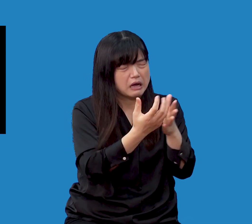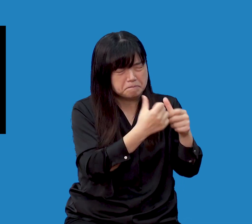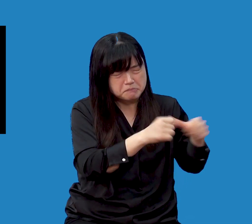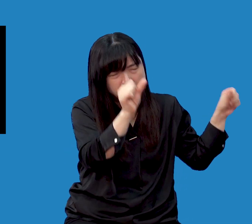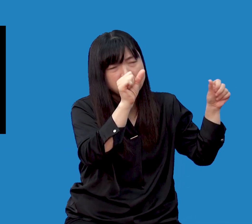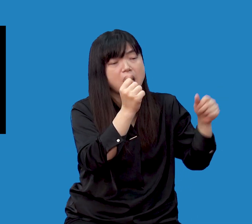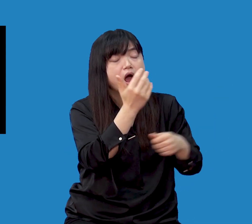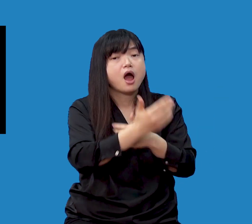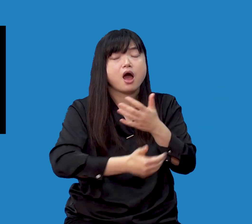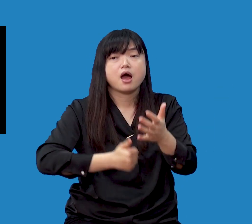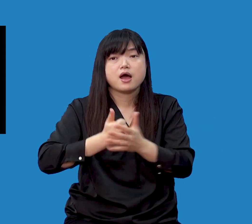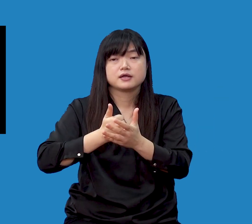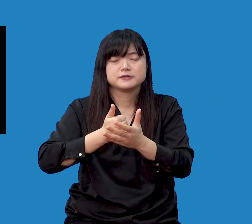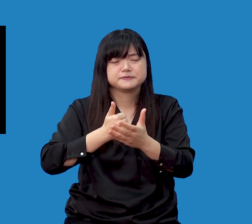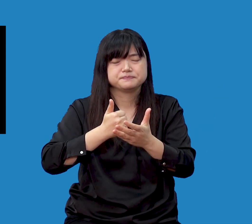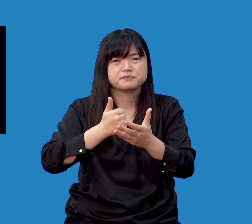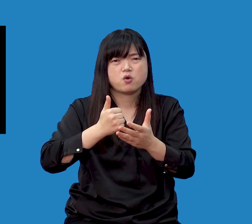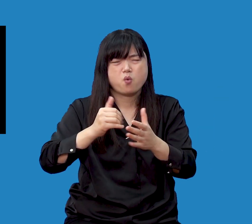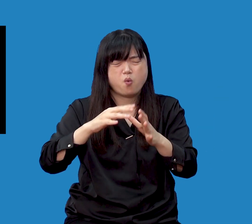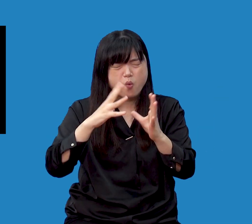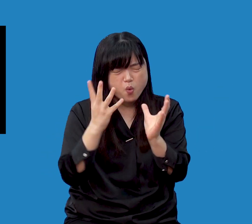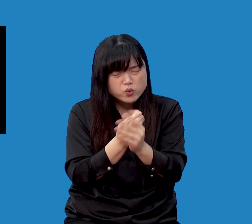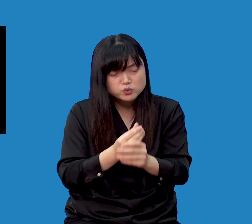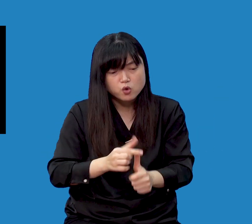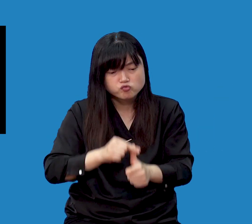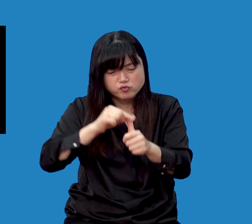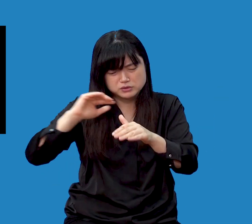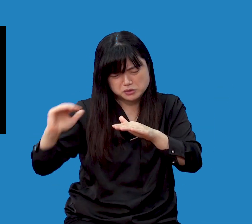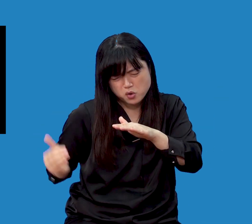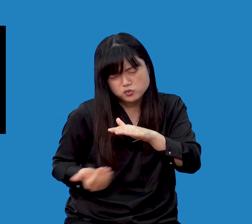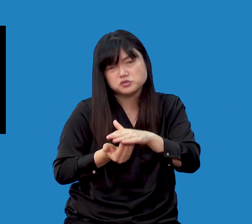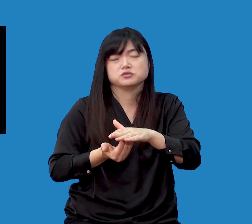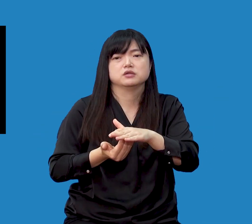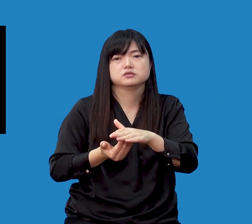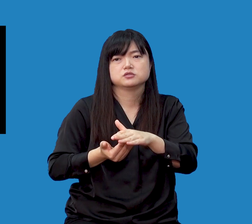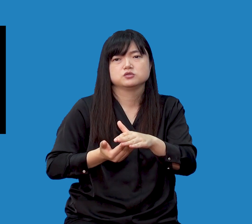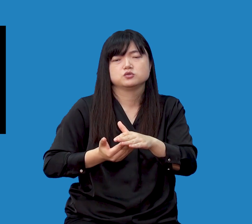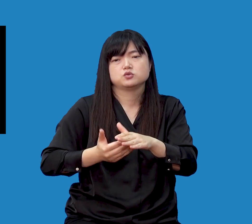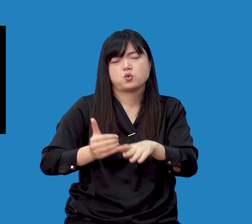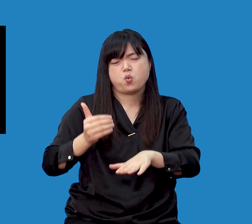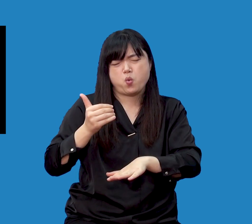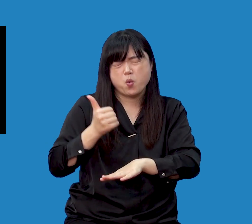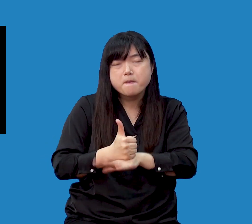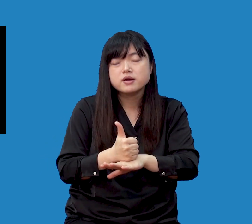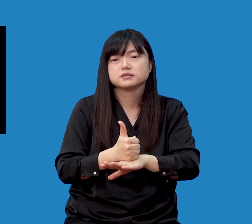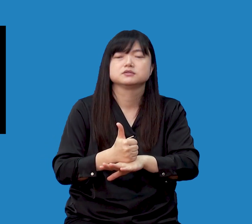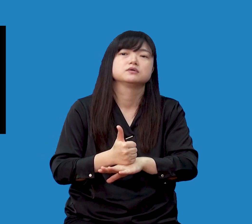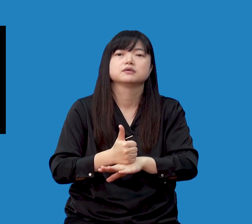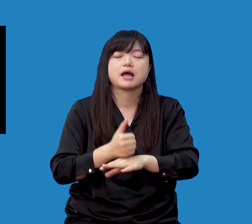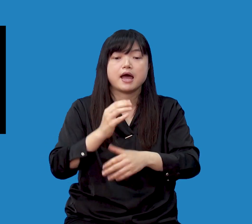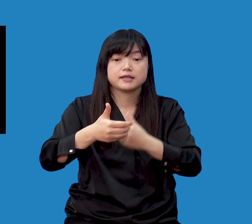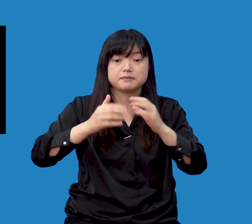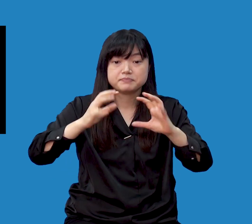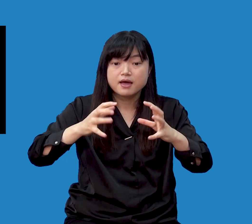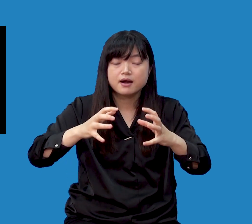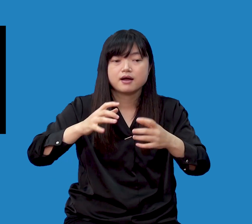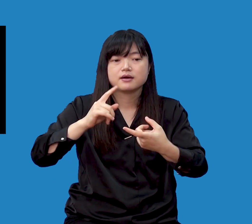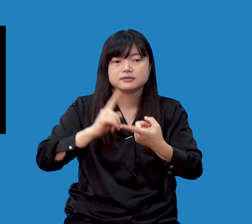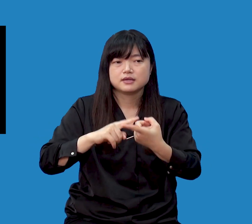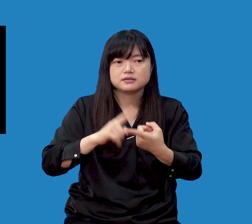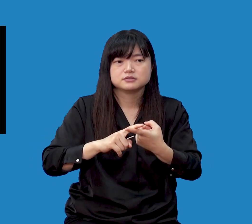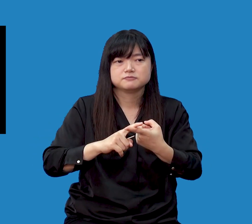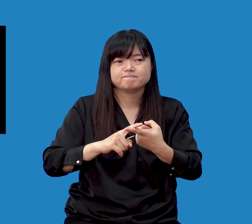깨뜨리셔서 하나님의 온전한 구원이 성취되는 종말적인 하나님 나라를 향해